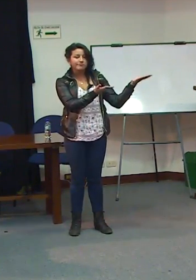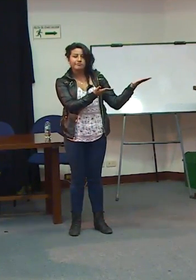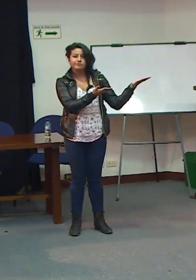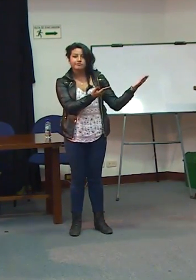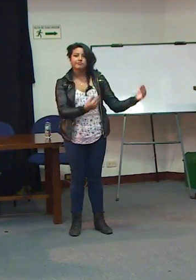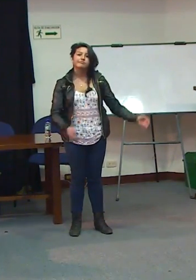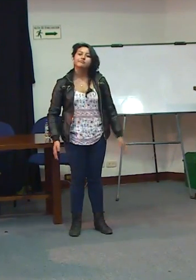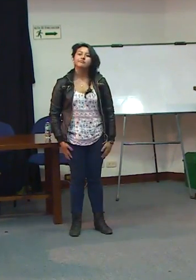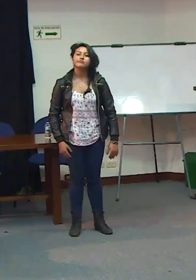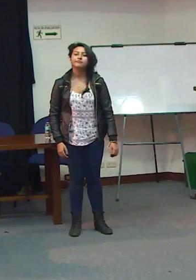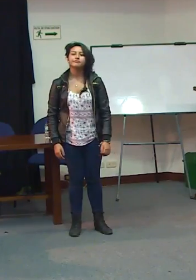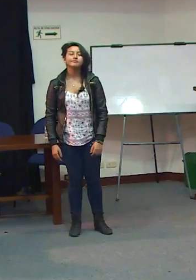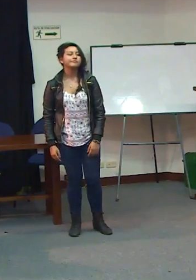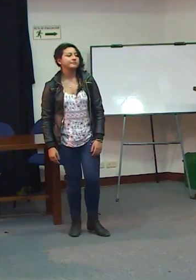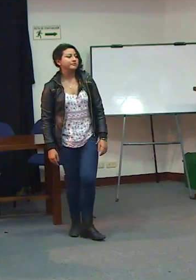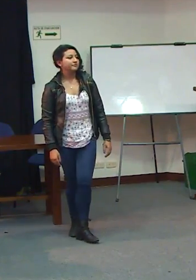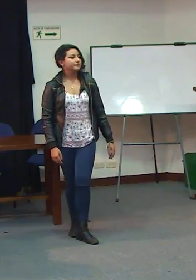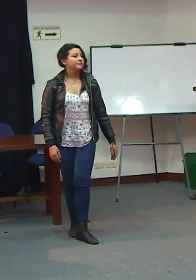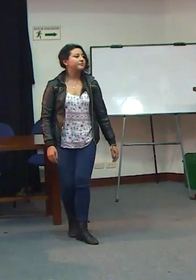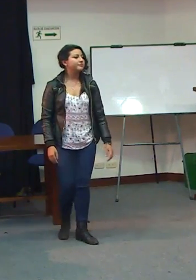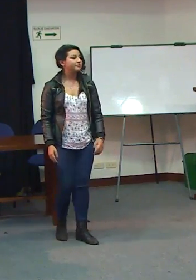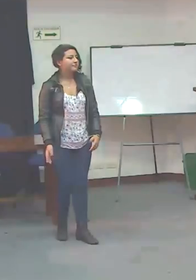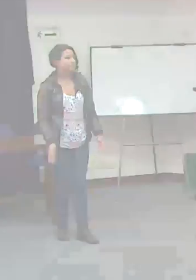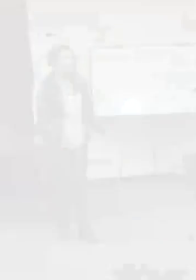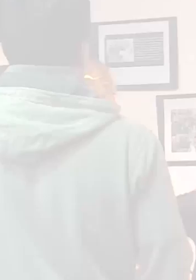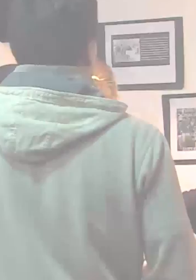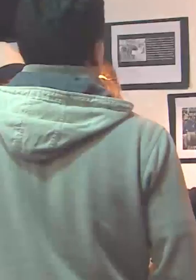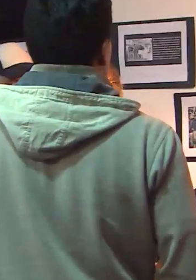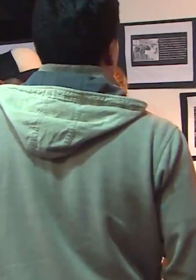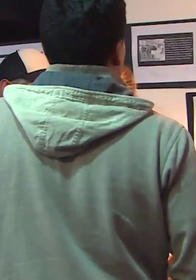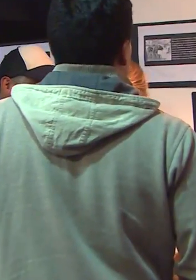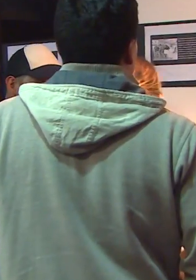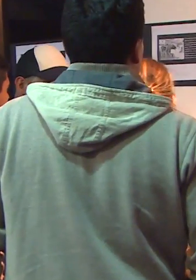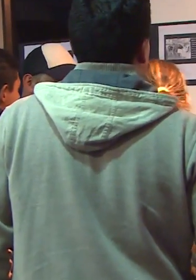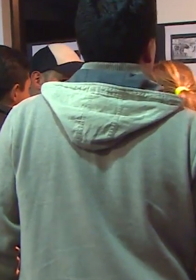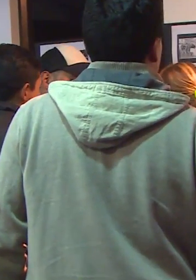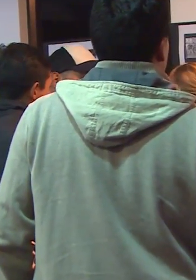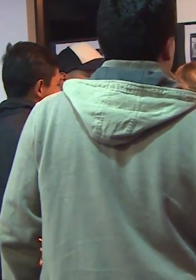favor, ponerse en pie y observar estas imágenes.